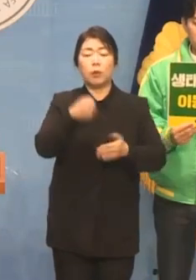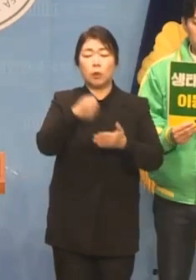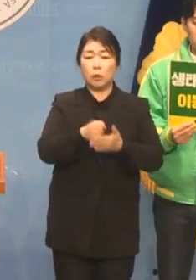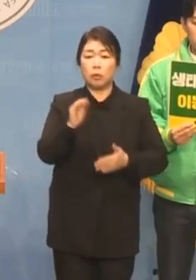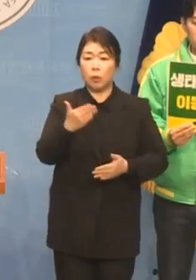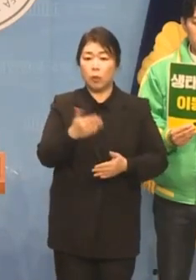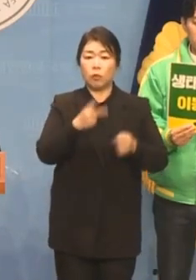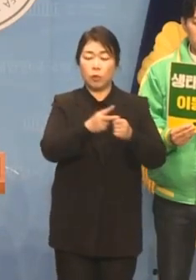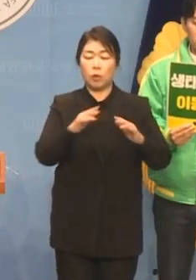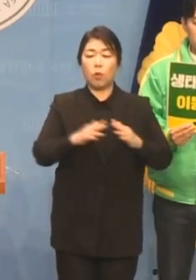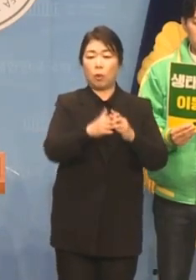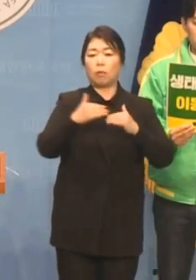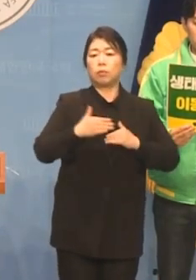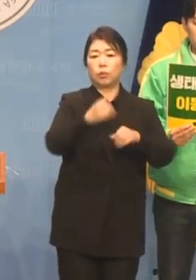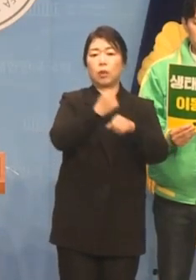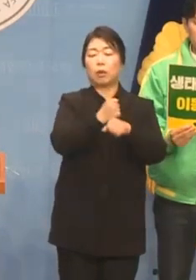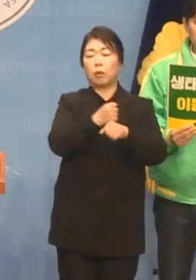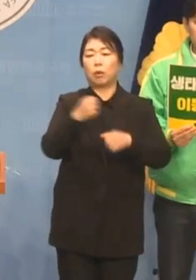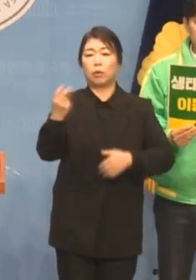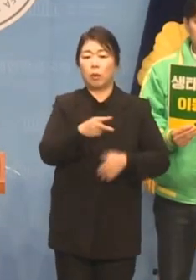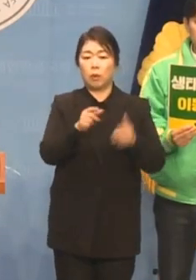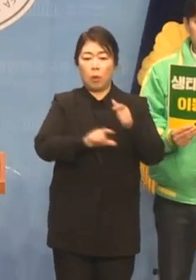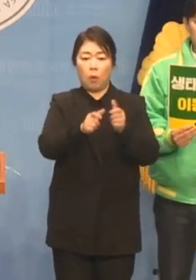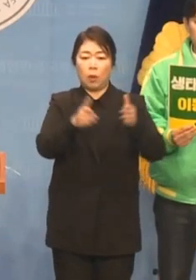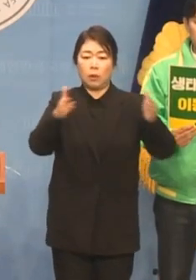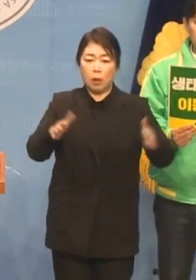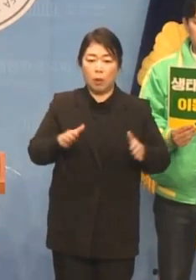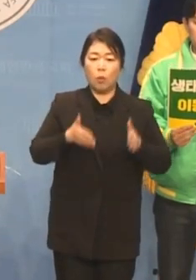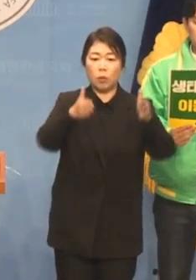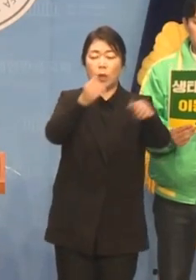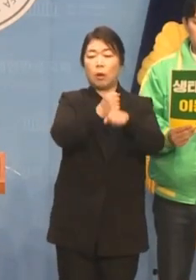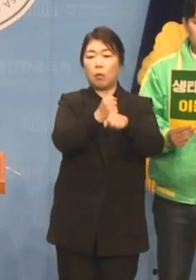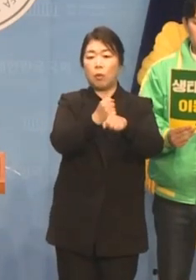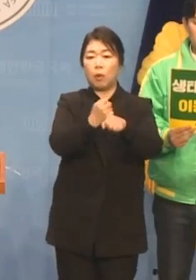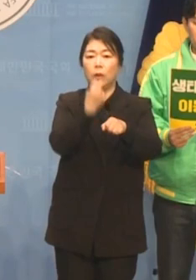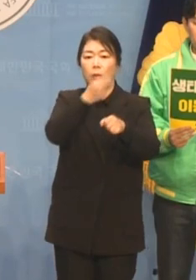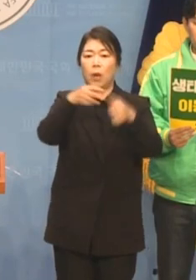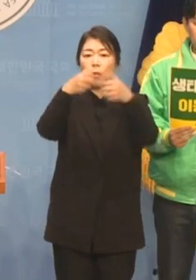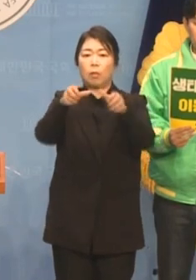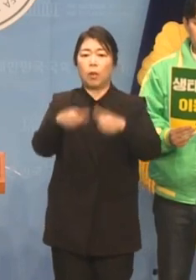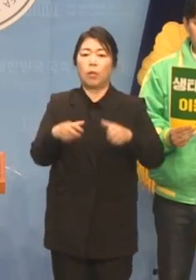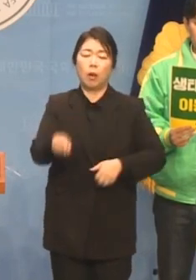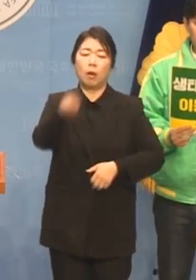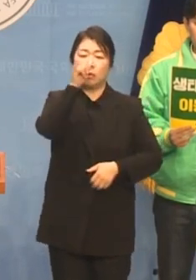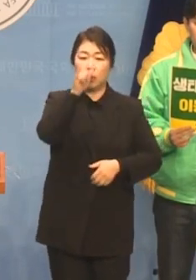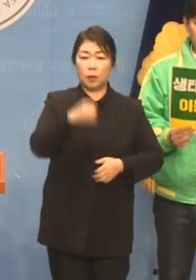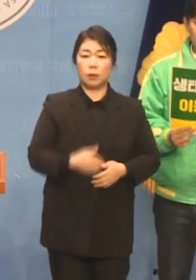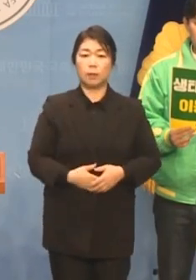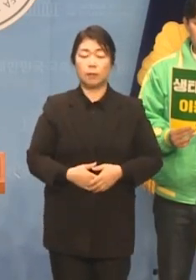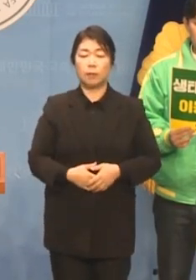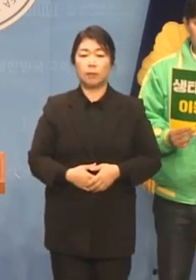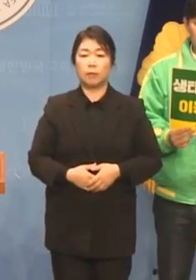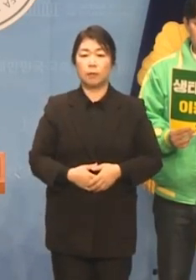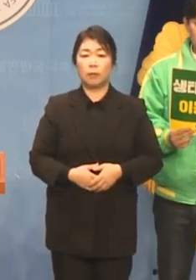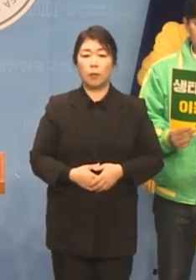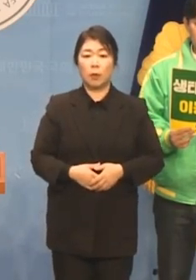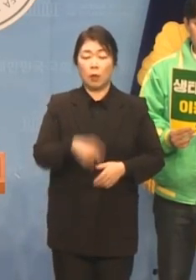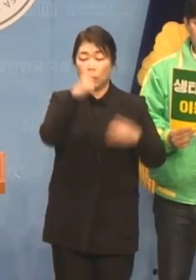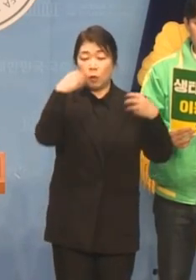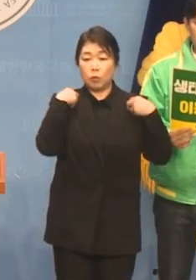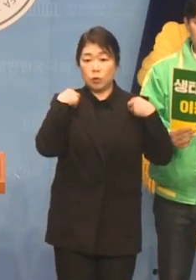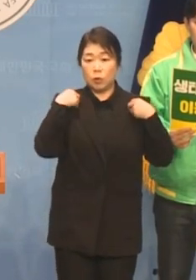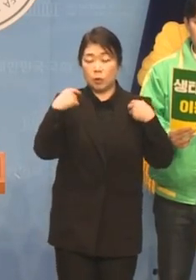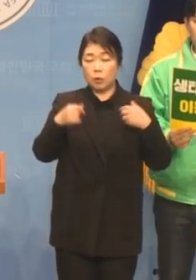추진되어 왔고 비자림로 확장공사 등 이와 연계된 생태 파괴도 이어지고 있습니다 제주도민들은 이러한 정부와